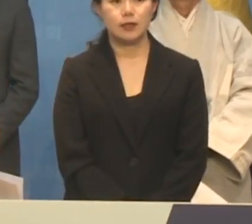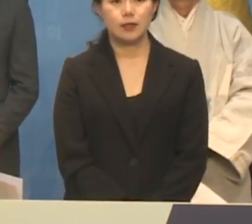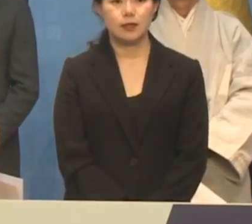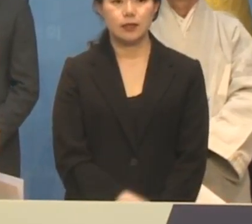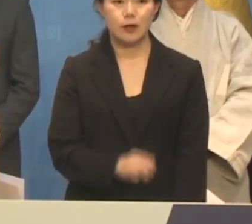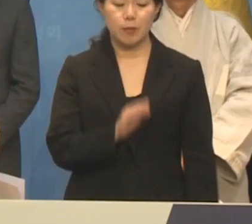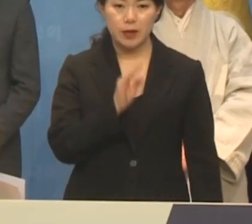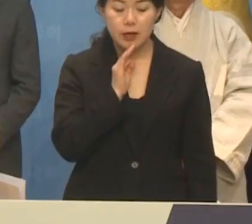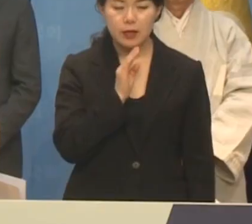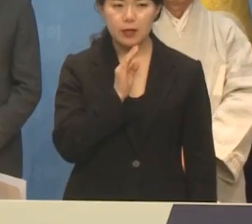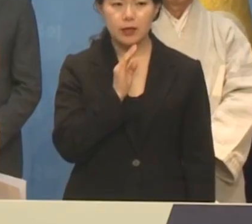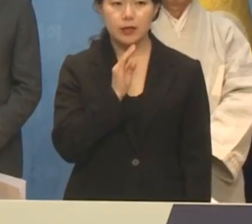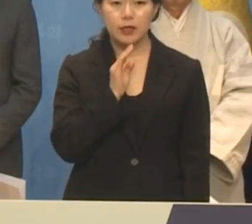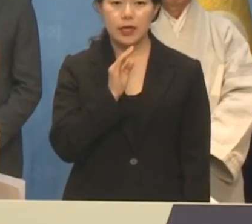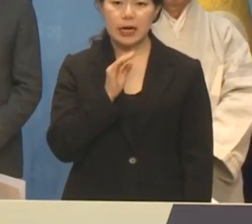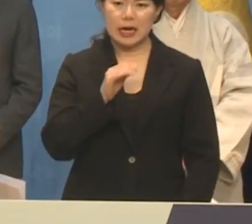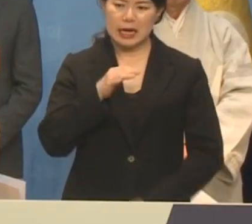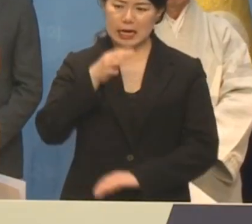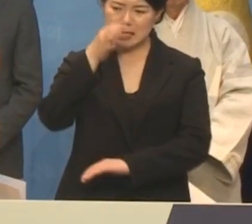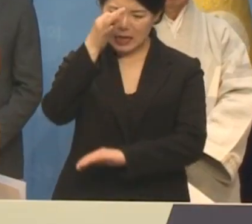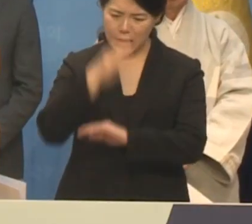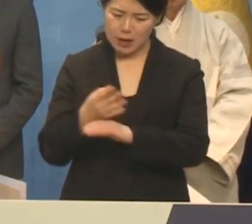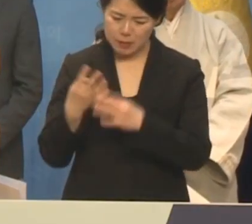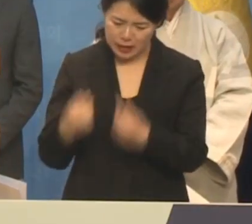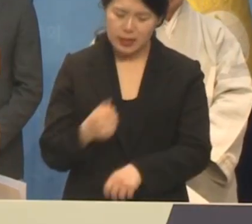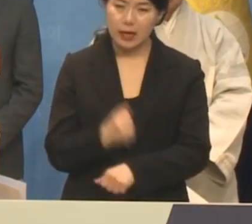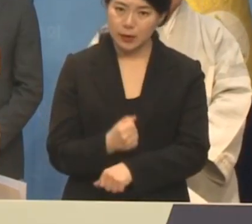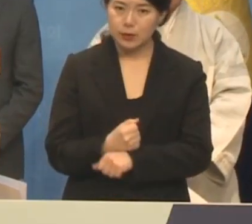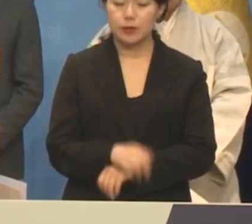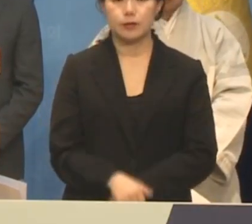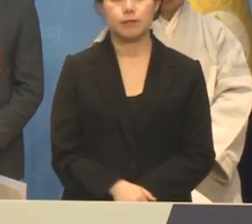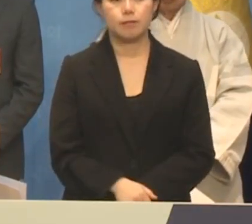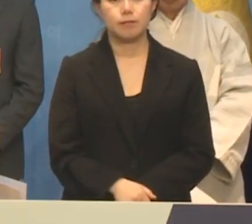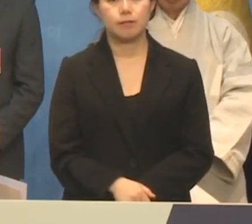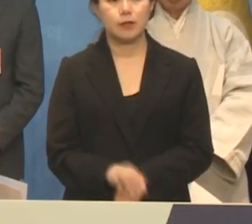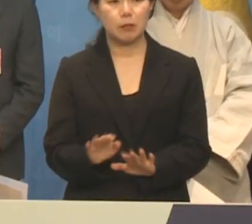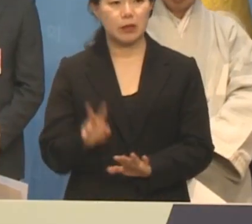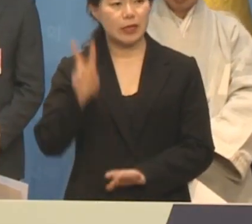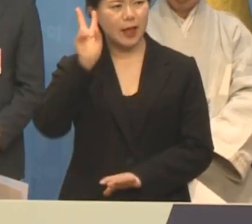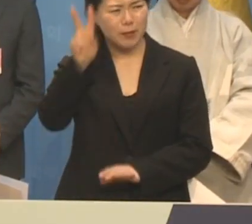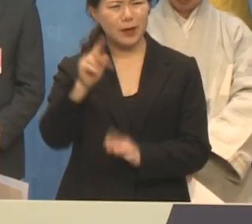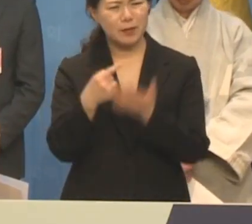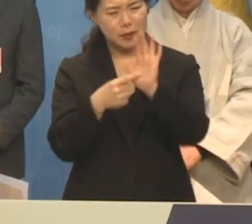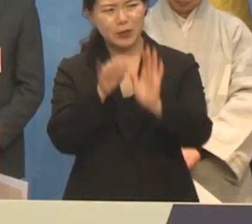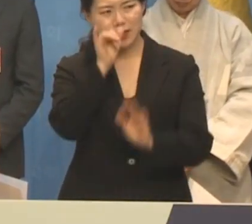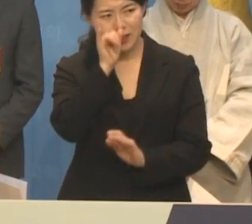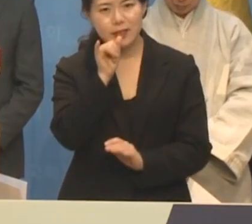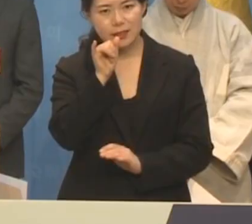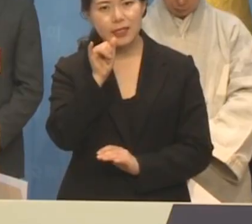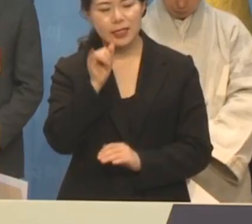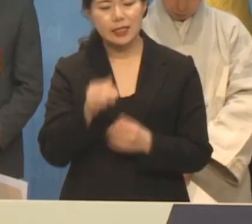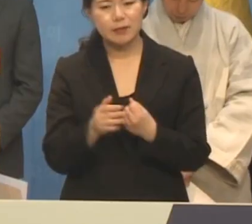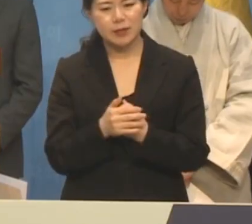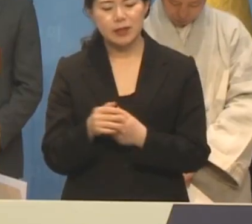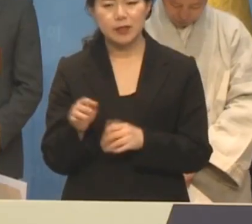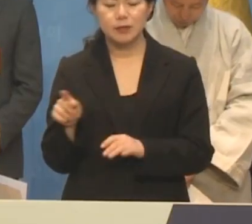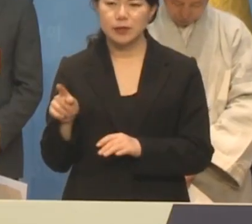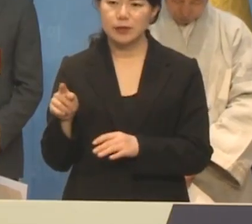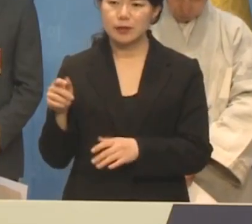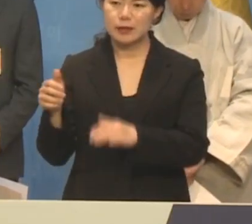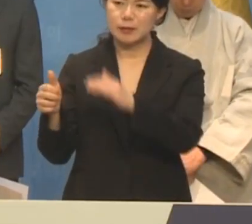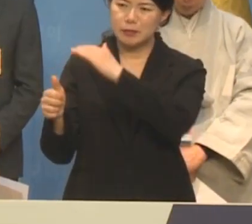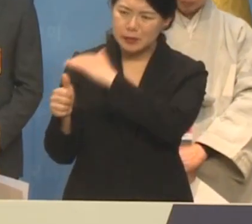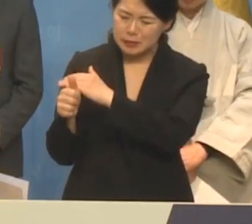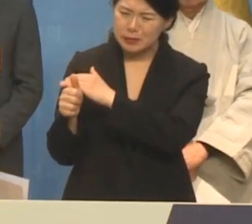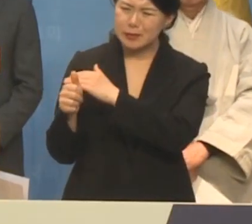참여 많이 하고 내일 모레 또 뭐 발표한다고 하니까 뭐 그 사람이 어떻게 되든지